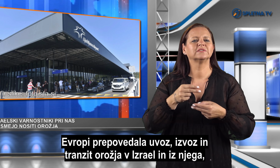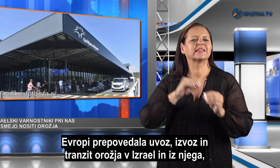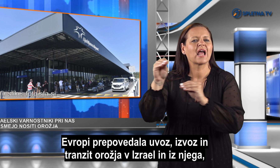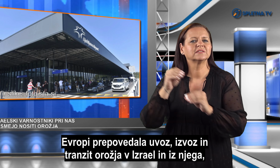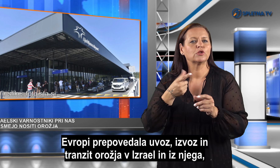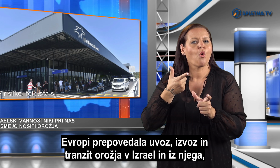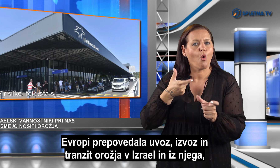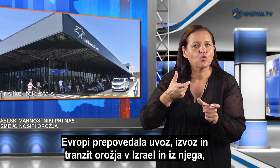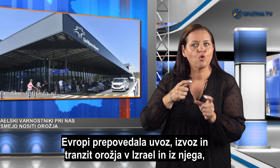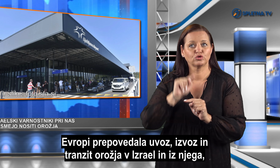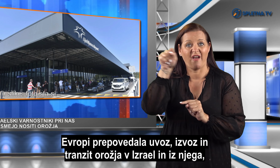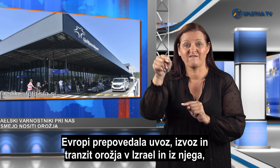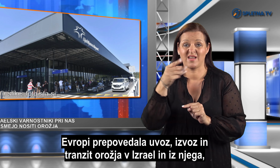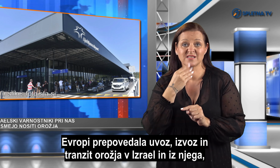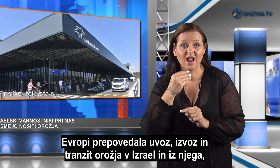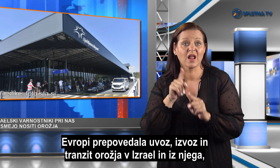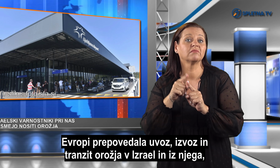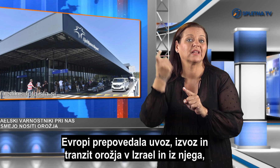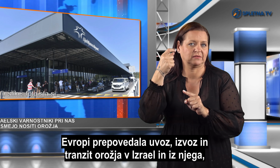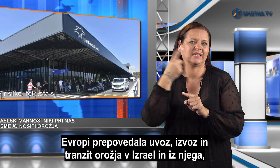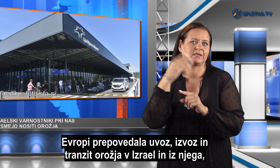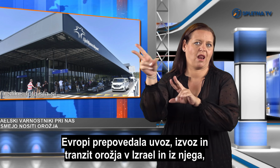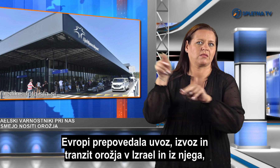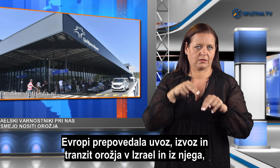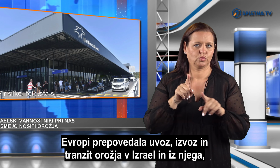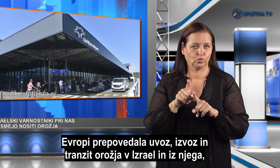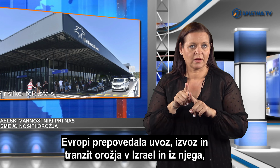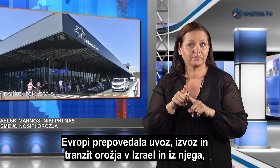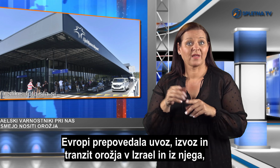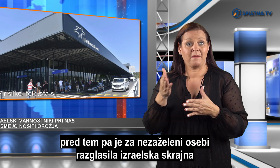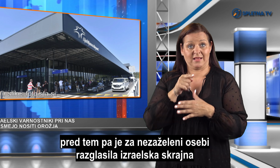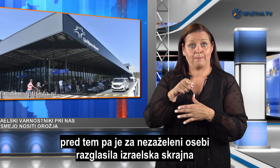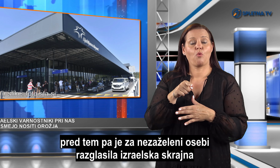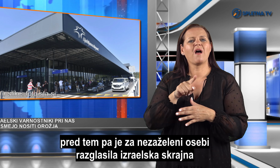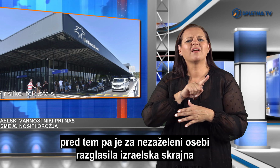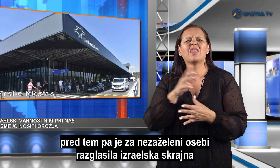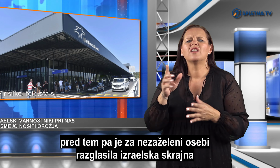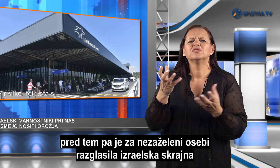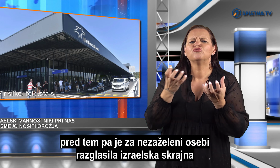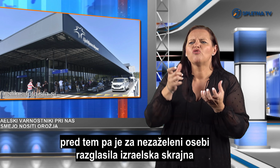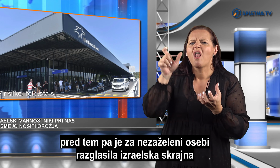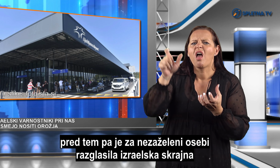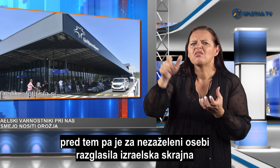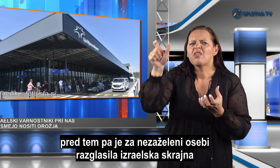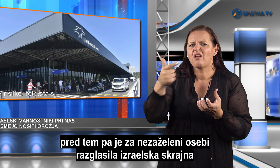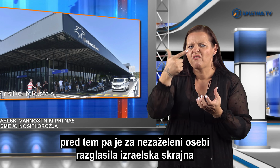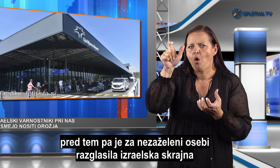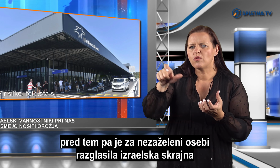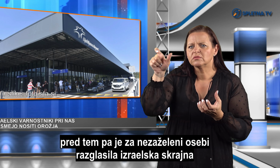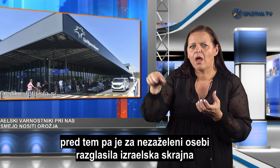njega. Predtem pa je za nezaželeni osebi razglasila izraelska skrajna ministra